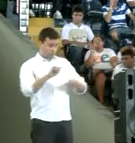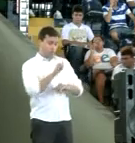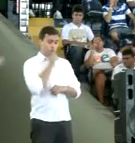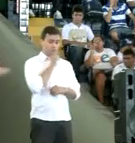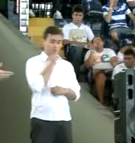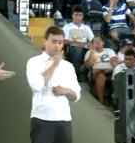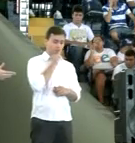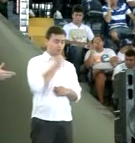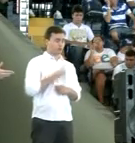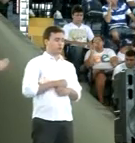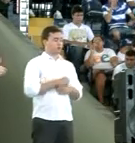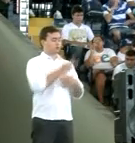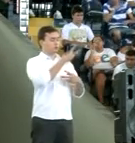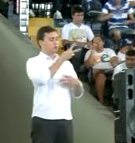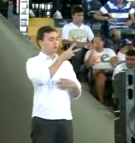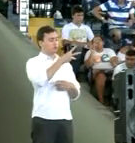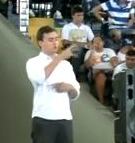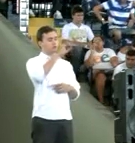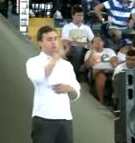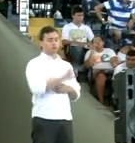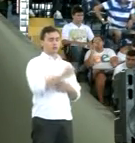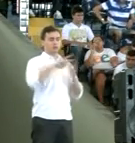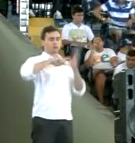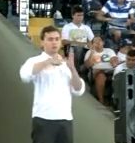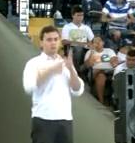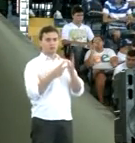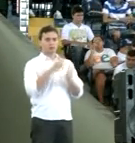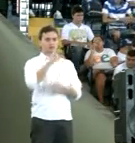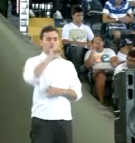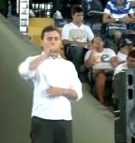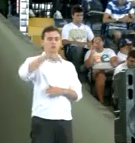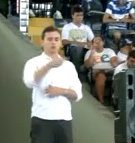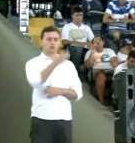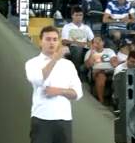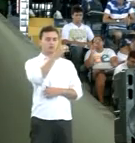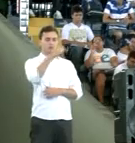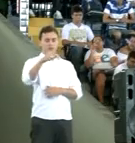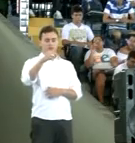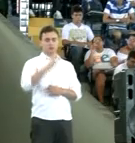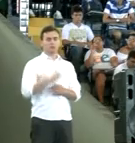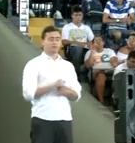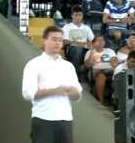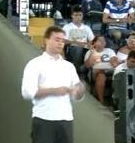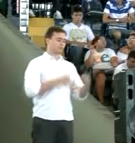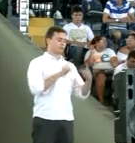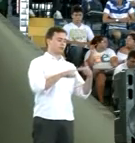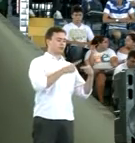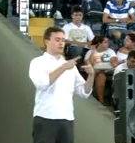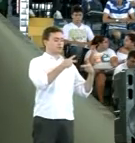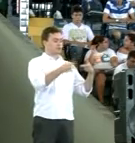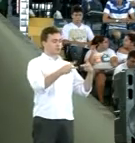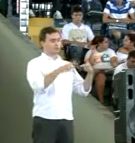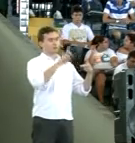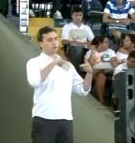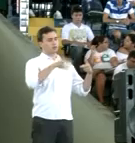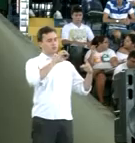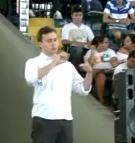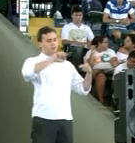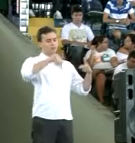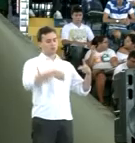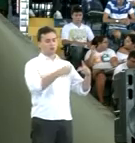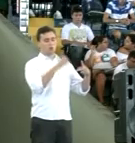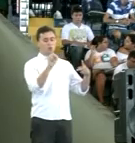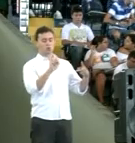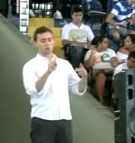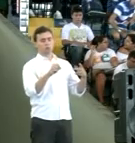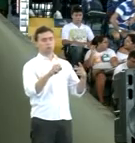por 0,7, porque tirou 30. Tirar 20 é multiplicar por 0,8. Inverter a ordem do produto